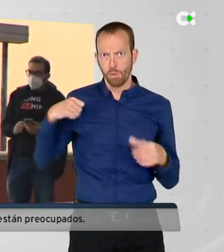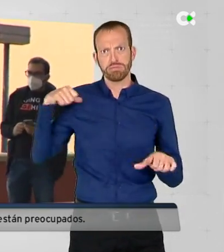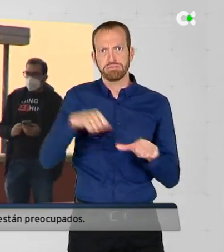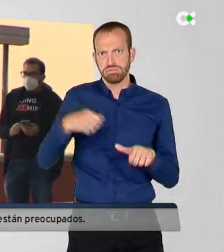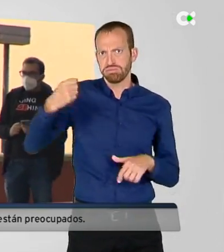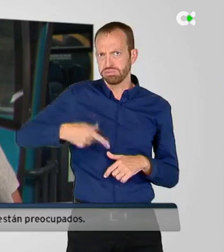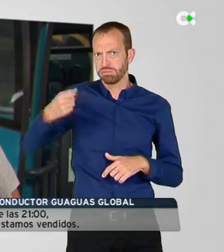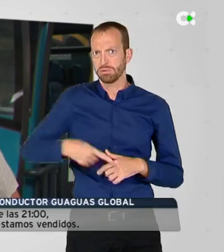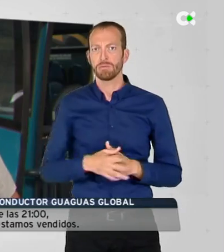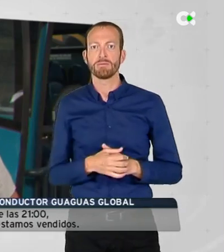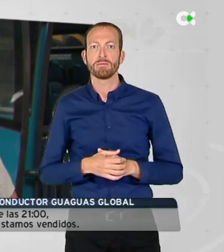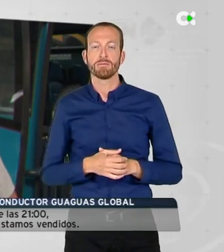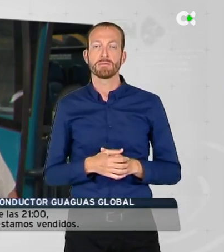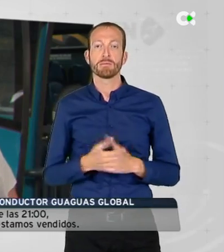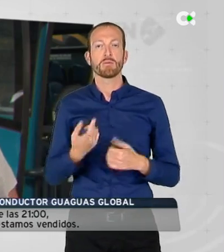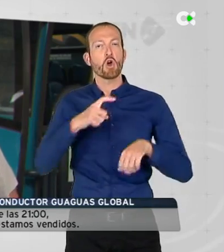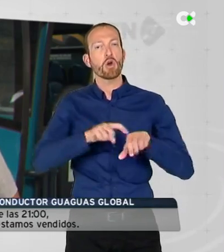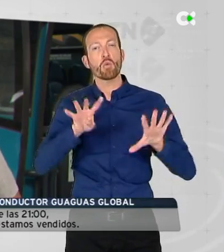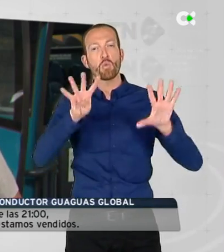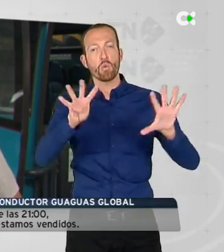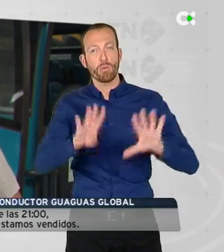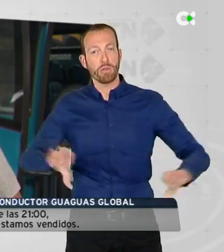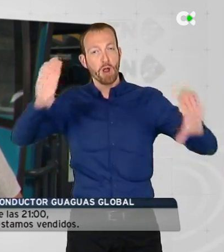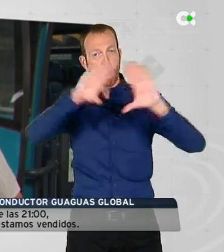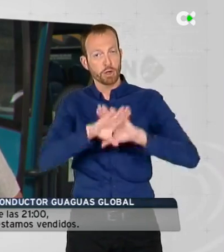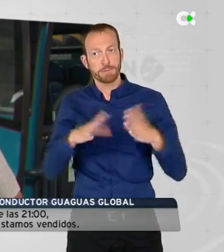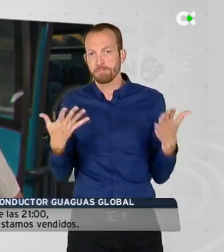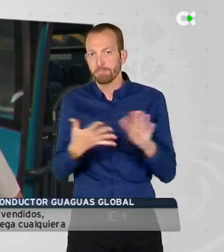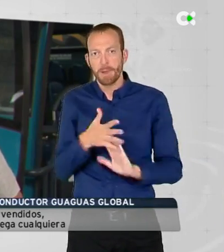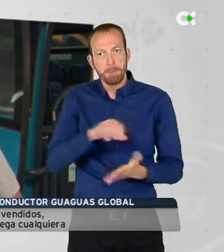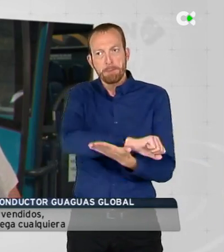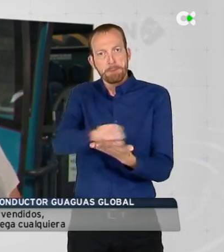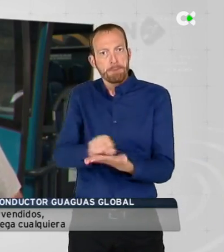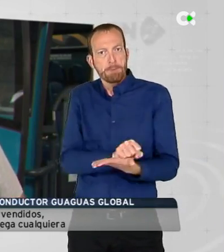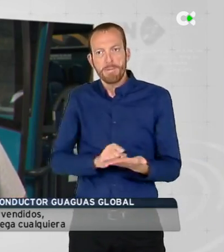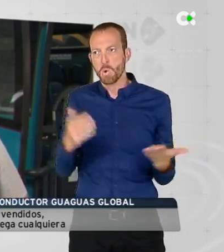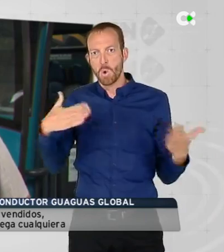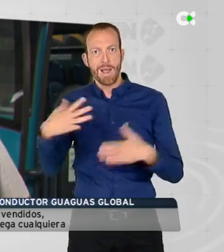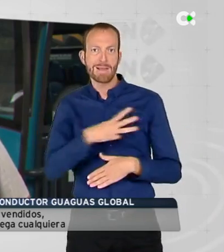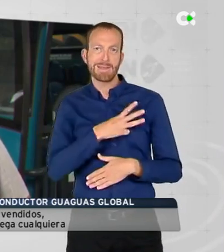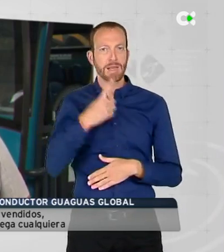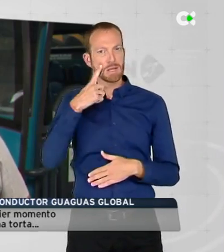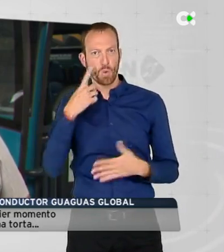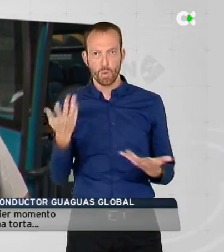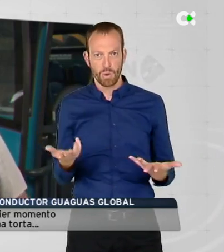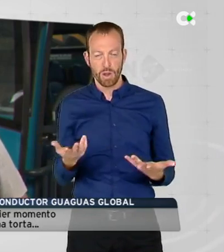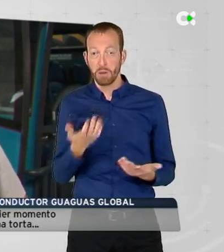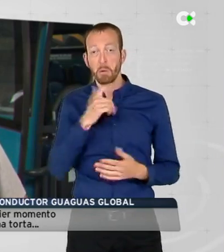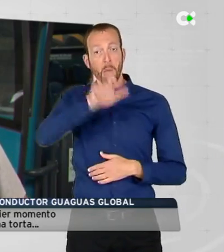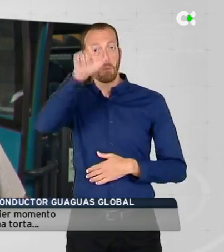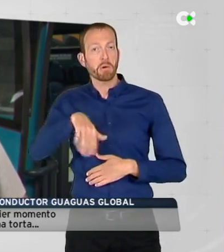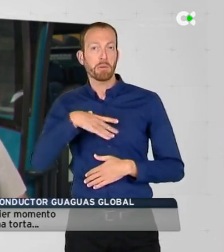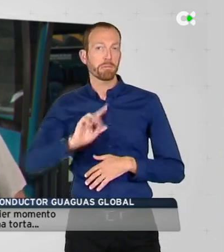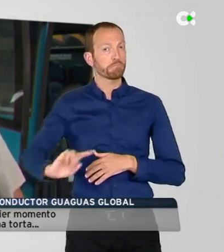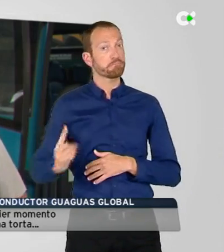preocupados. A partir de las nueve de noche prácticamente estamos vendidos. Estamos vendidos porque aquí llega cualquiera y